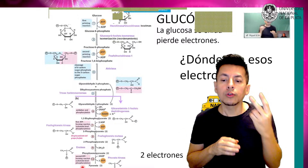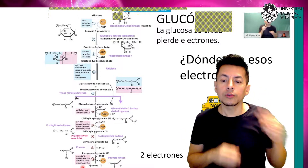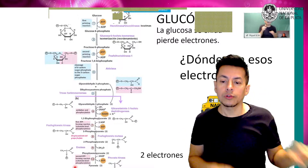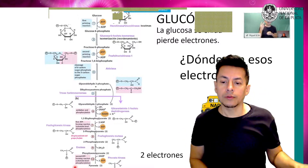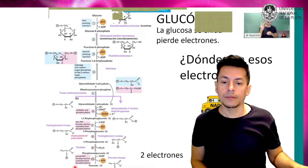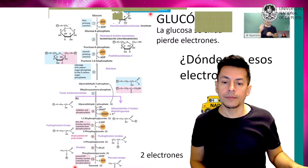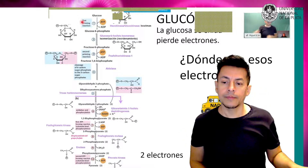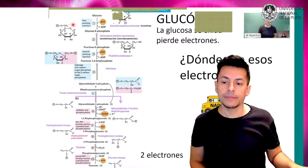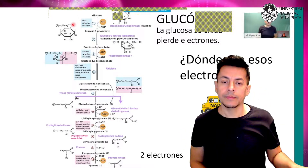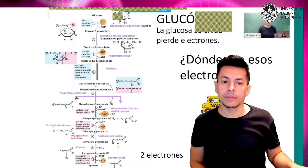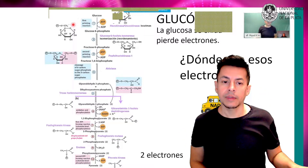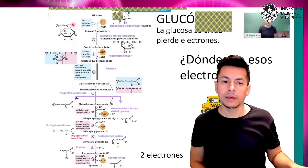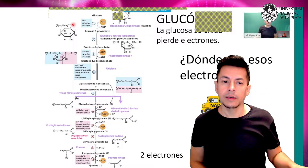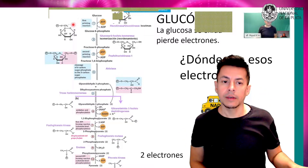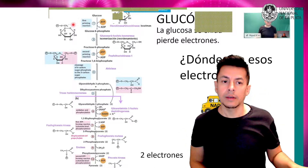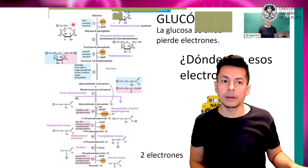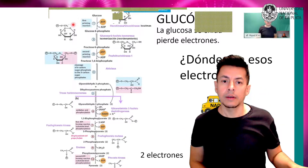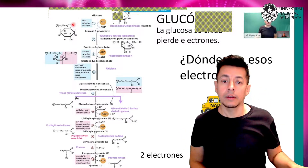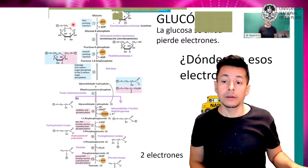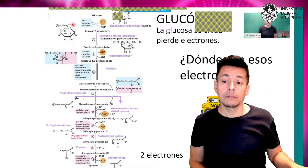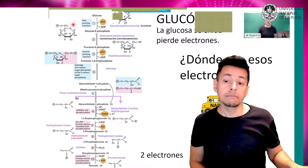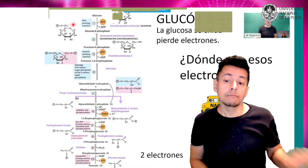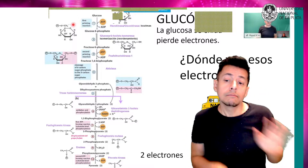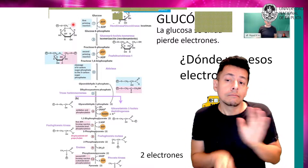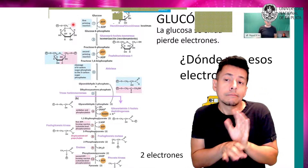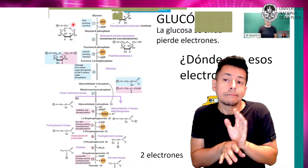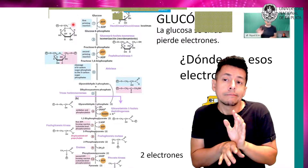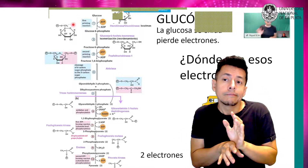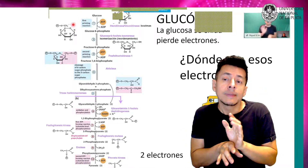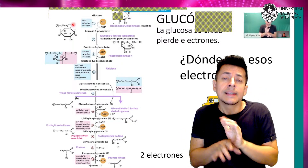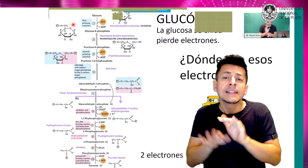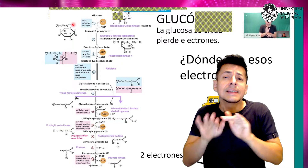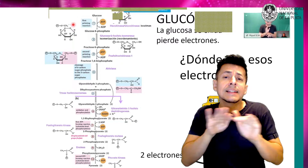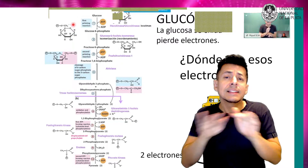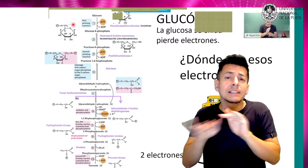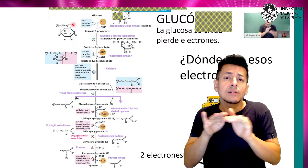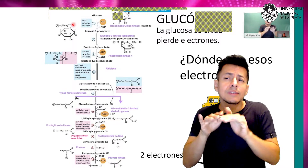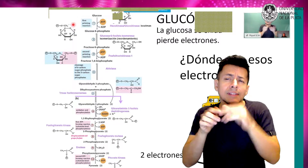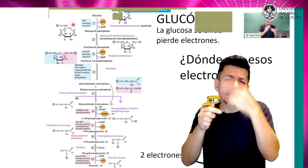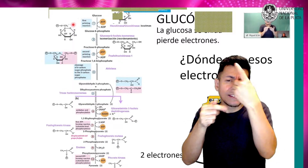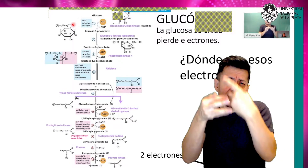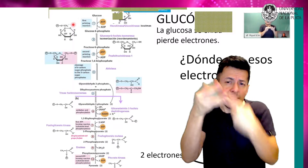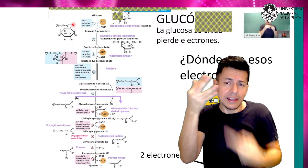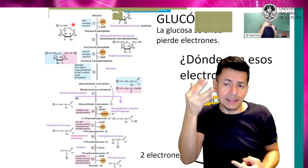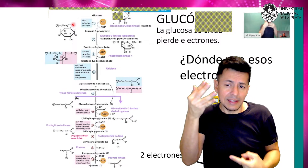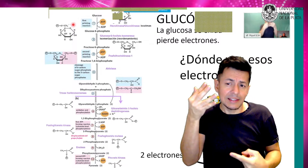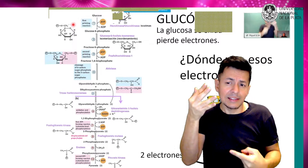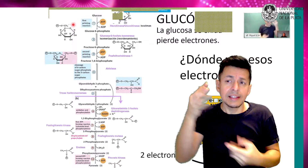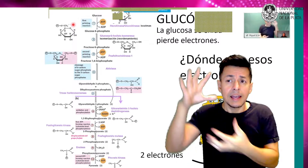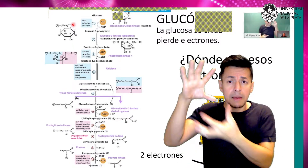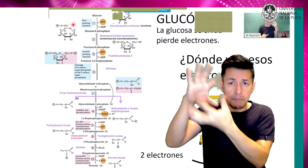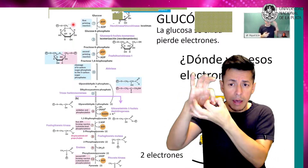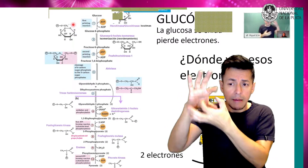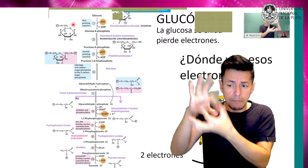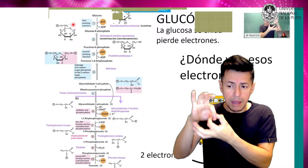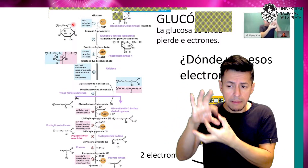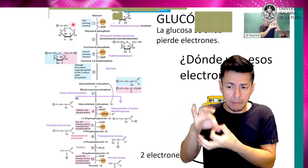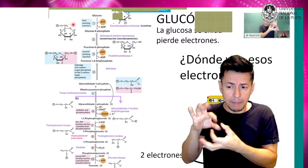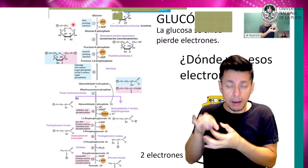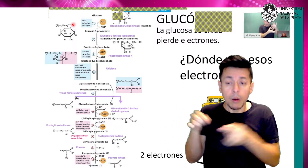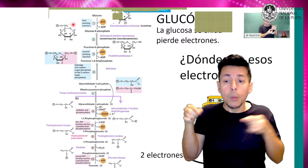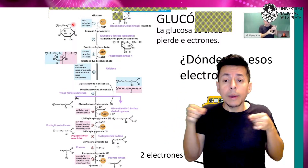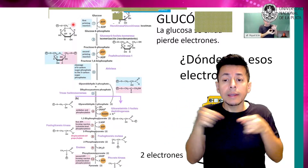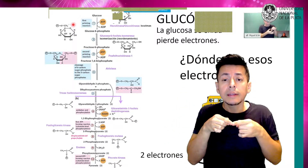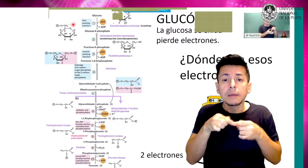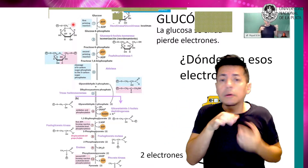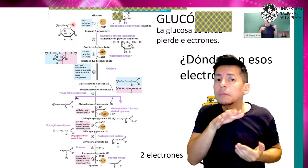¿Sí? Es una vía metabólica porque es un conjunto de reacciones relacionadas entre sí cuyo objetivo